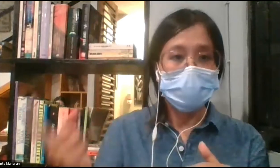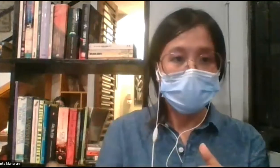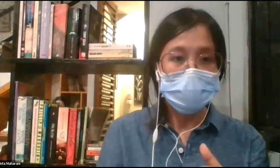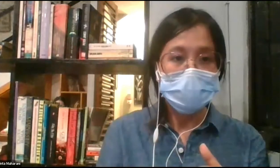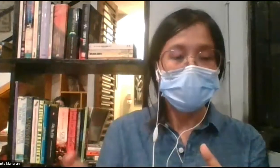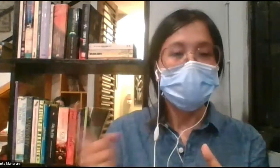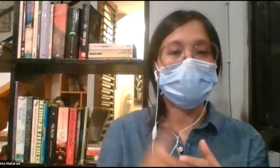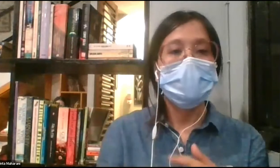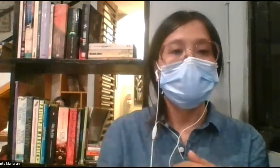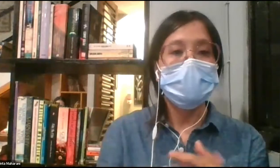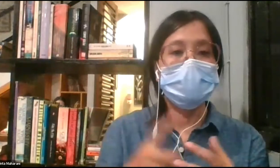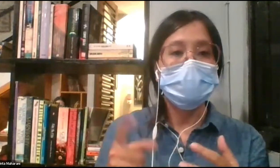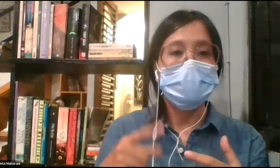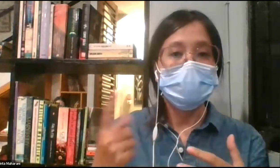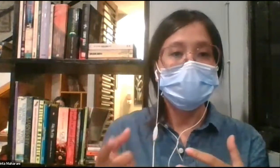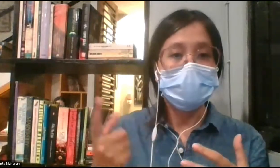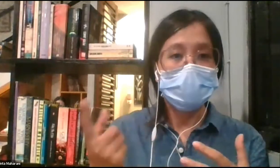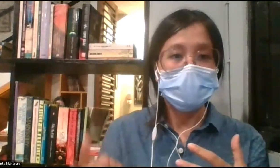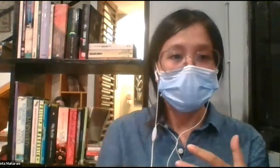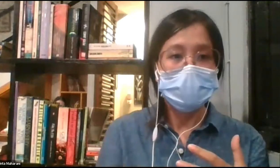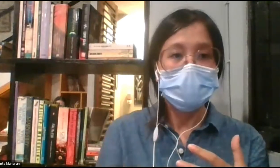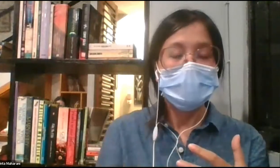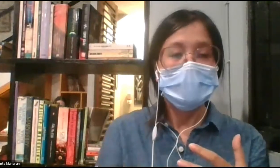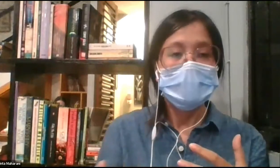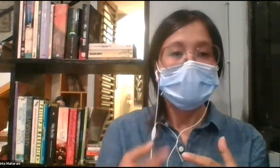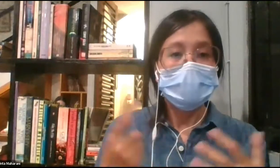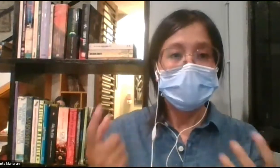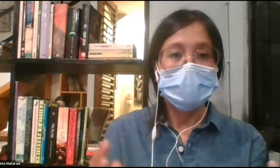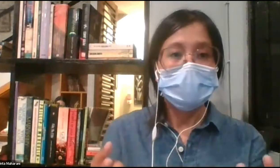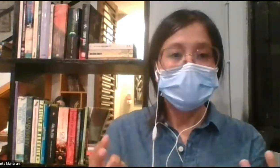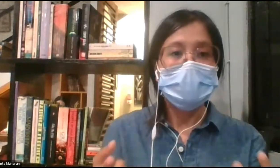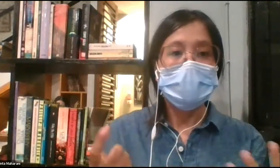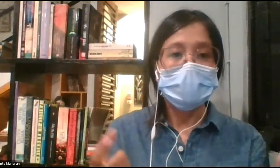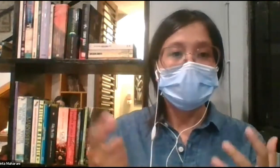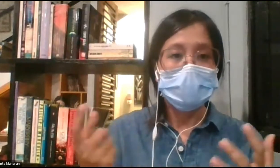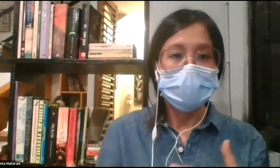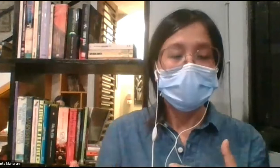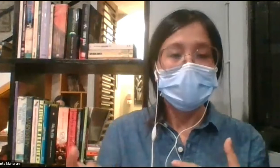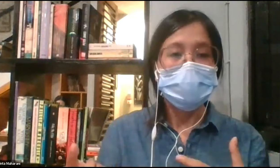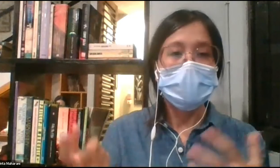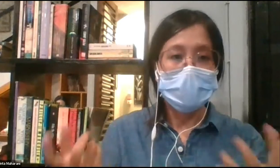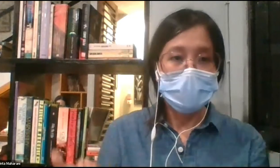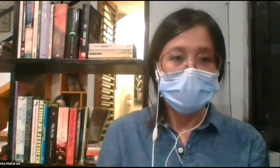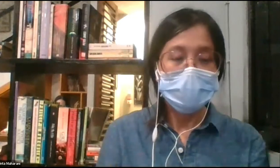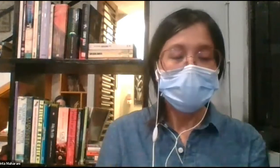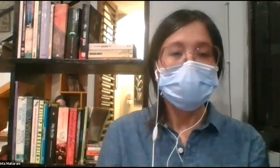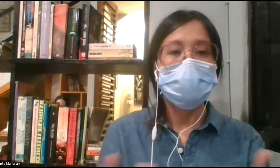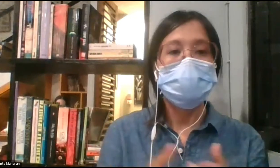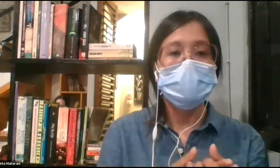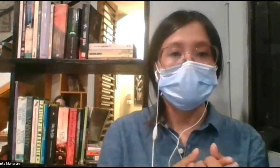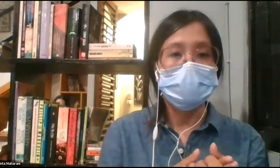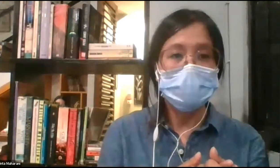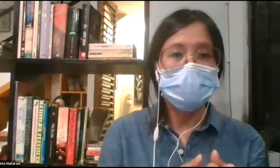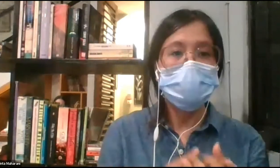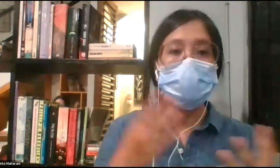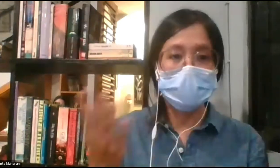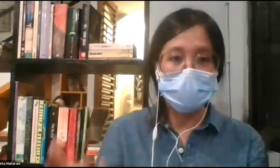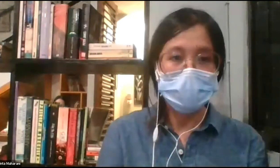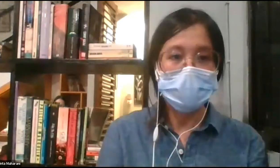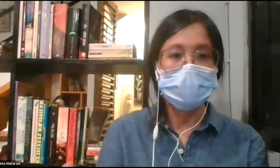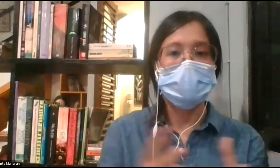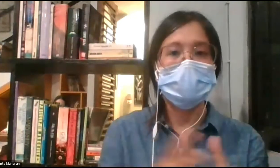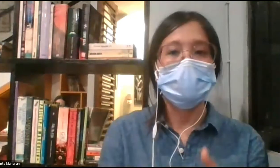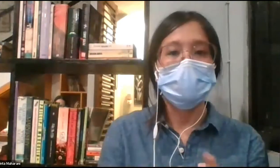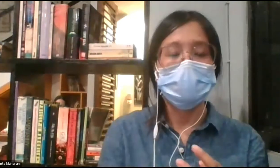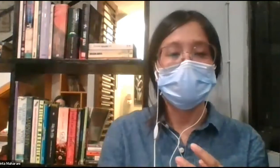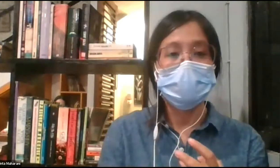kepala pengadilannya. Kalau kepala pengadilannya tidak bisa, kita bisa mencari alternatif narasumber lain, misalnya